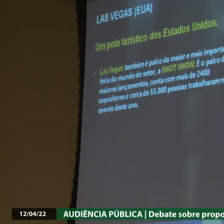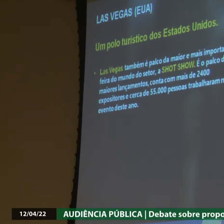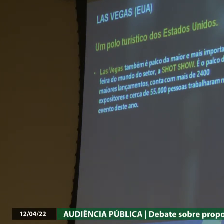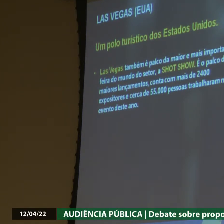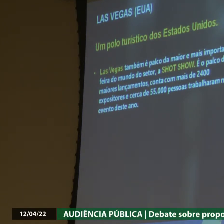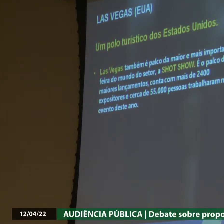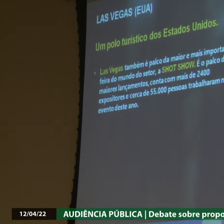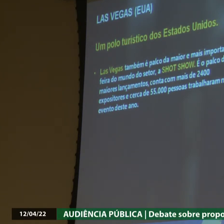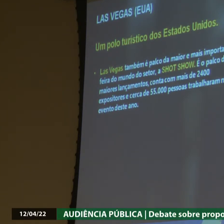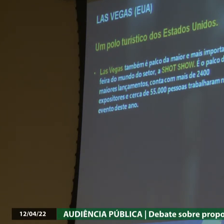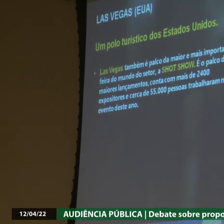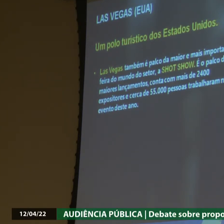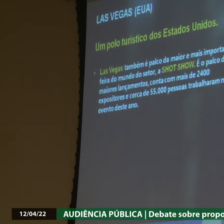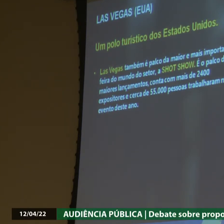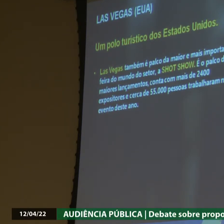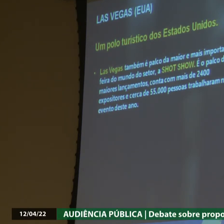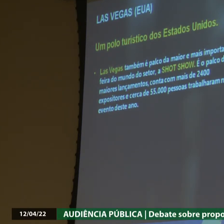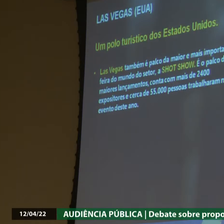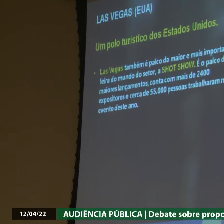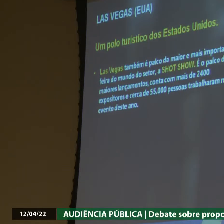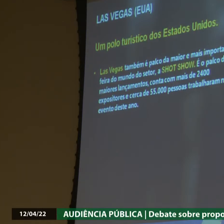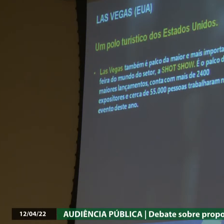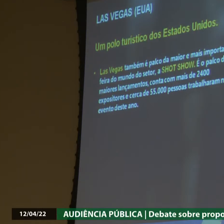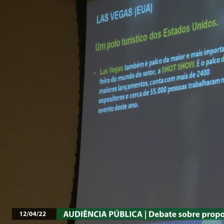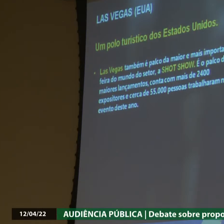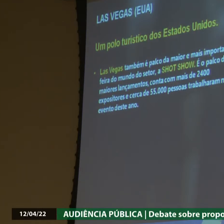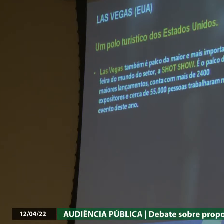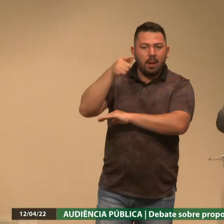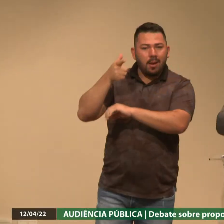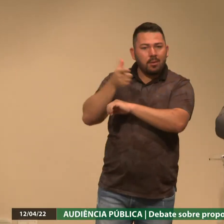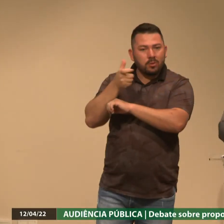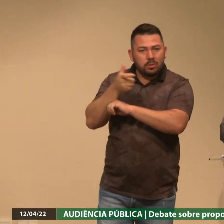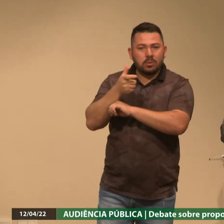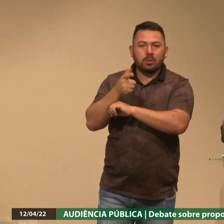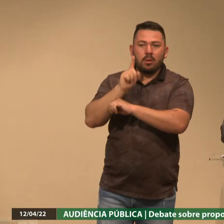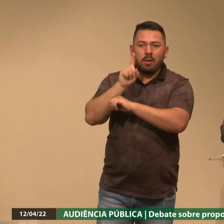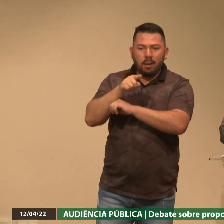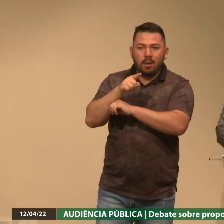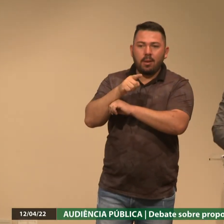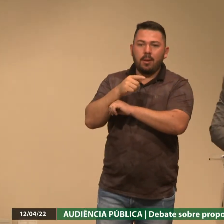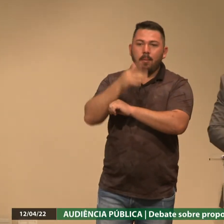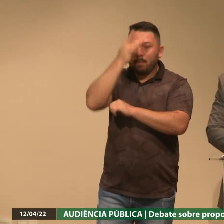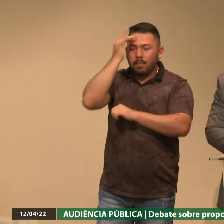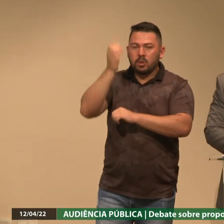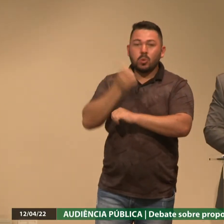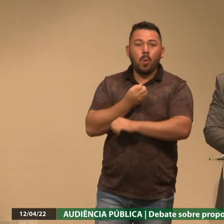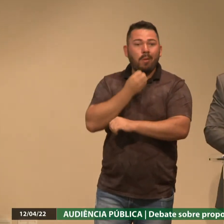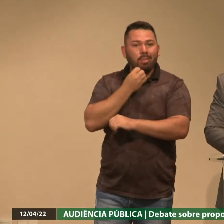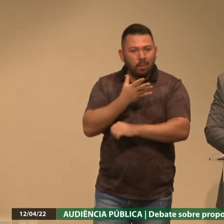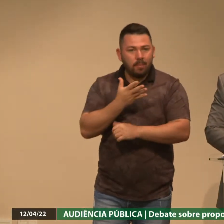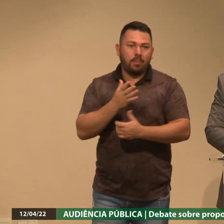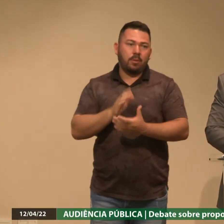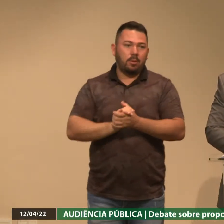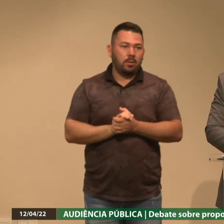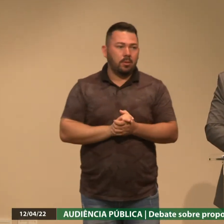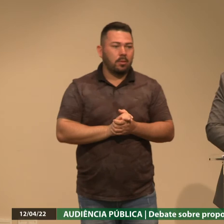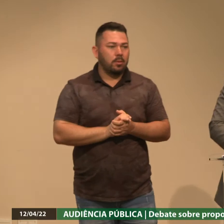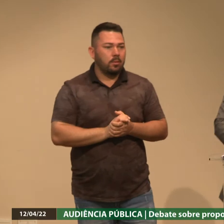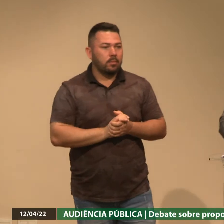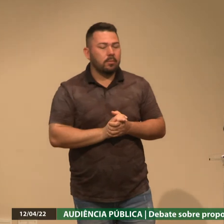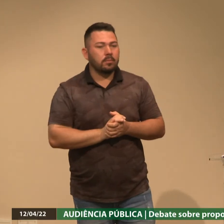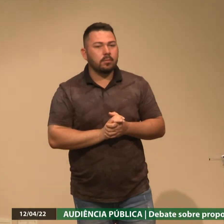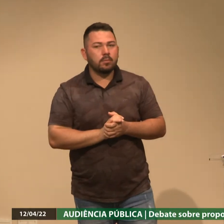Bandeira a principal bandeira do Tiro aí da unidade de cada um dos esportistas de tiro essa é a principal Bandeira desse